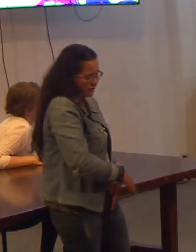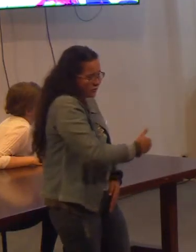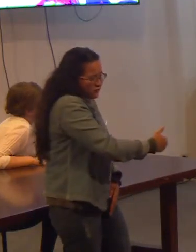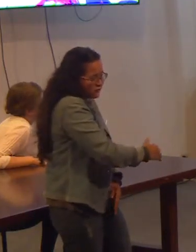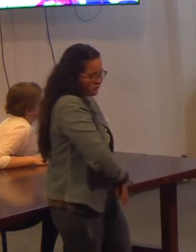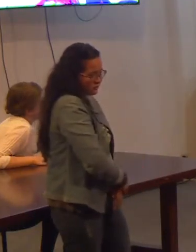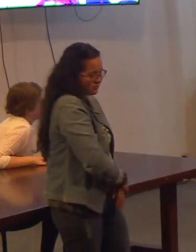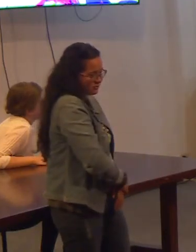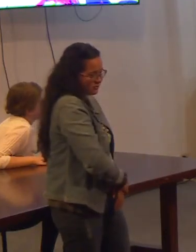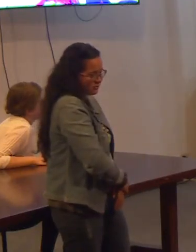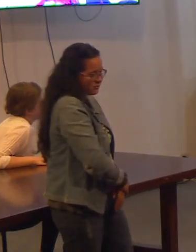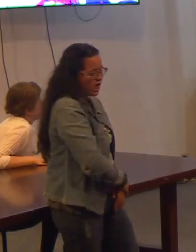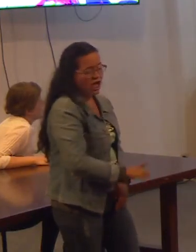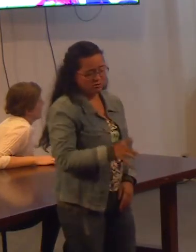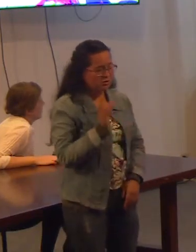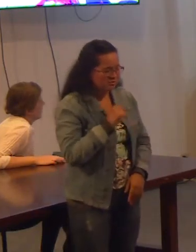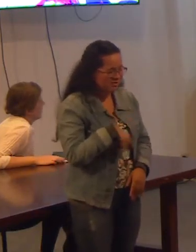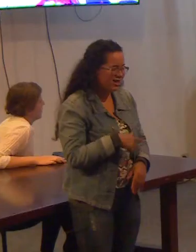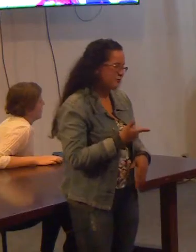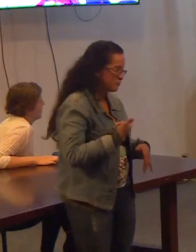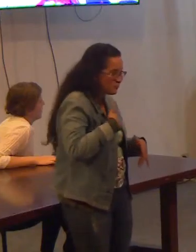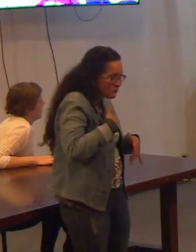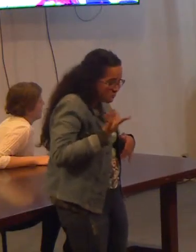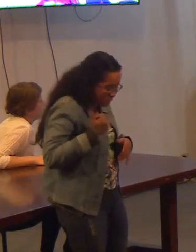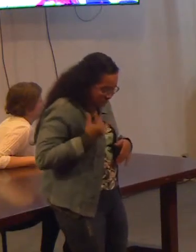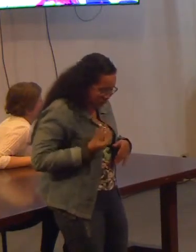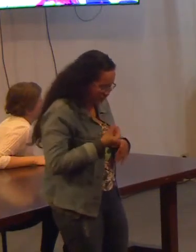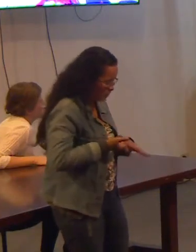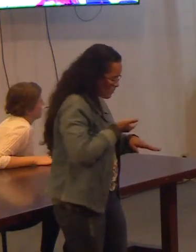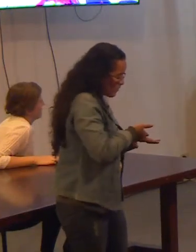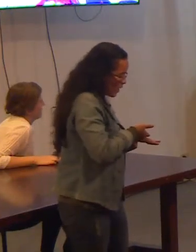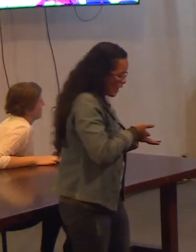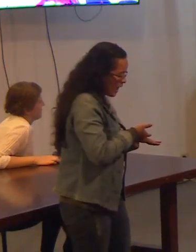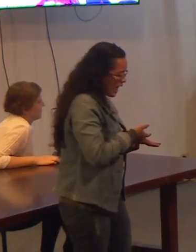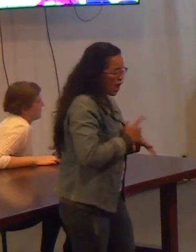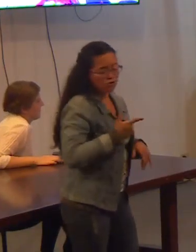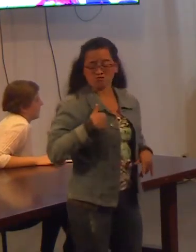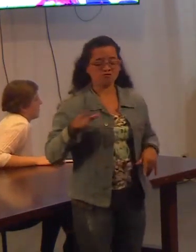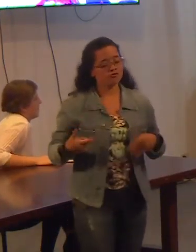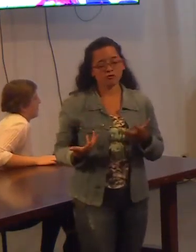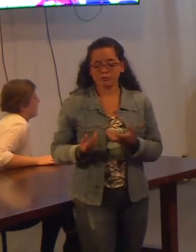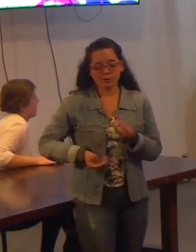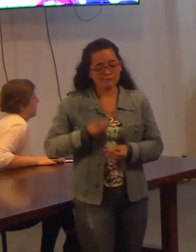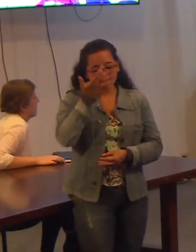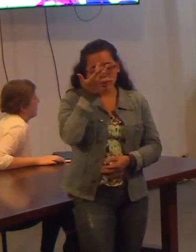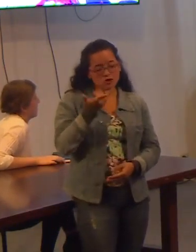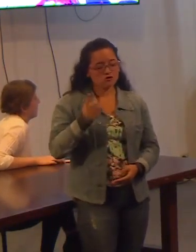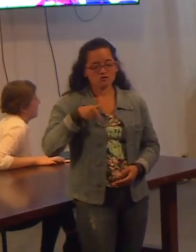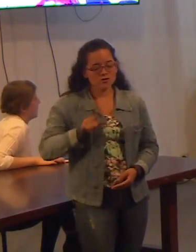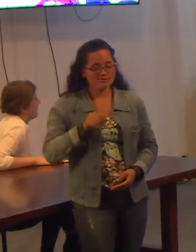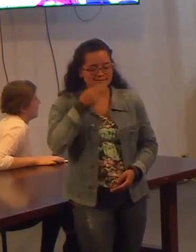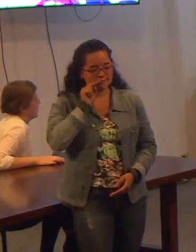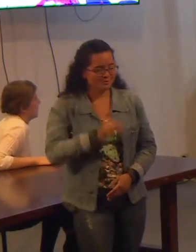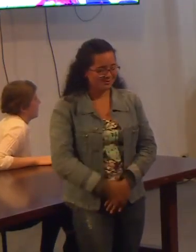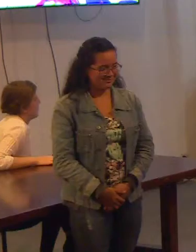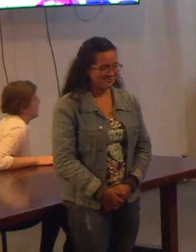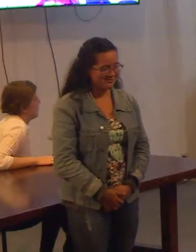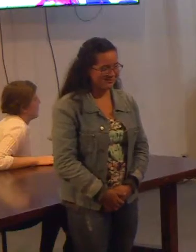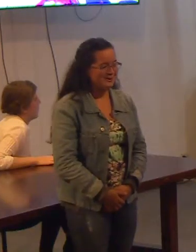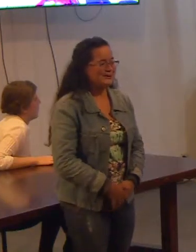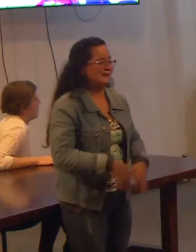eso, son cosas de niños. Entonces pues eso pues nos causó gran impacto porque queríamos, como les repito, abarcar toda